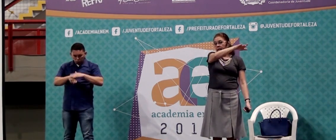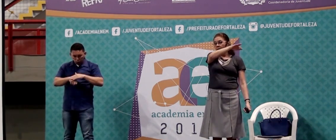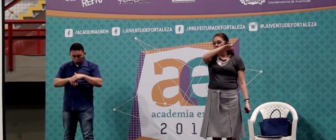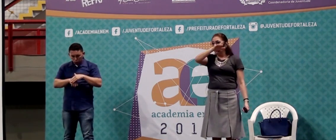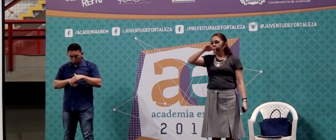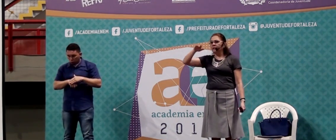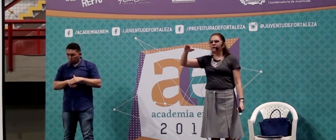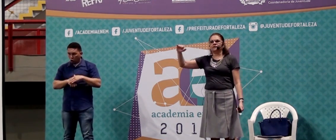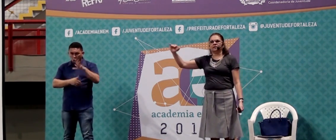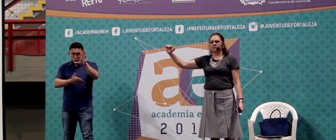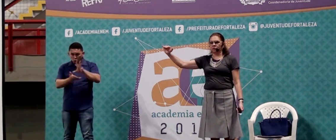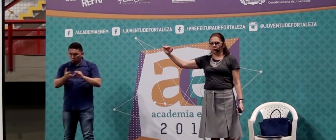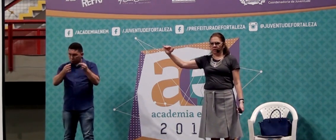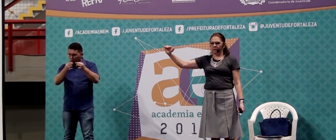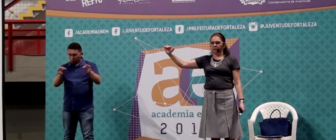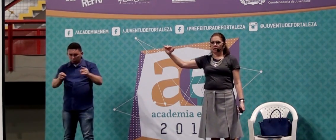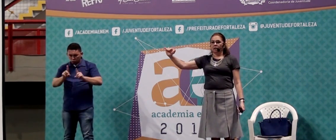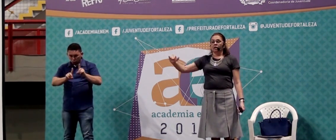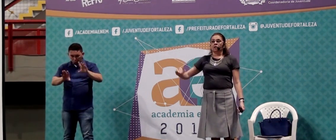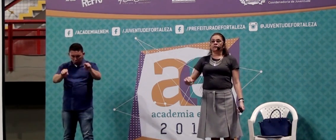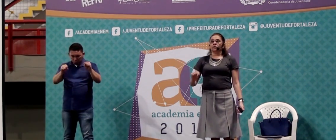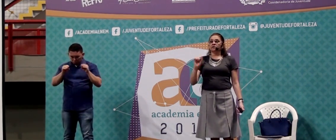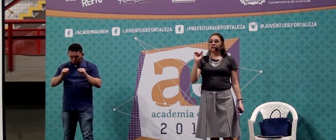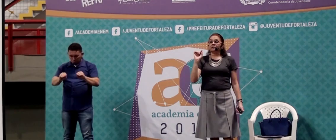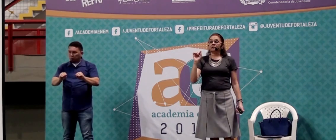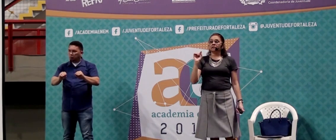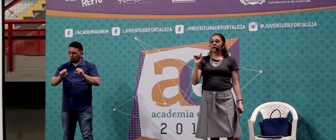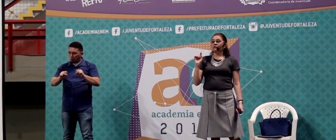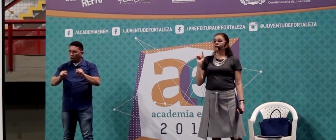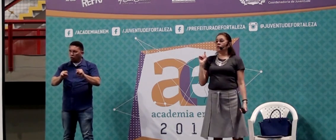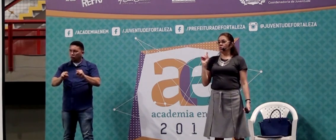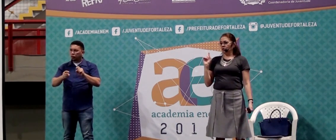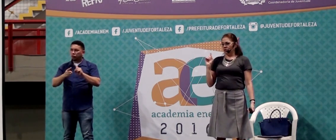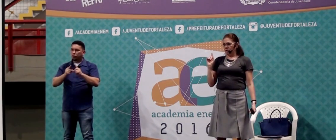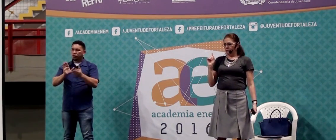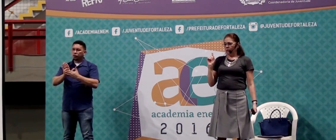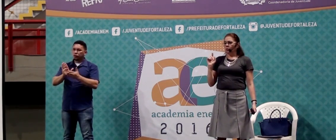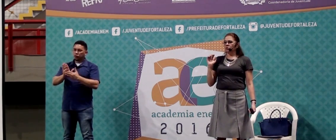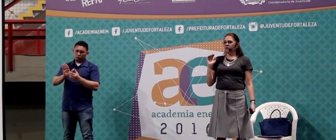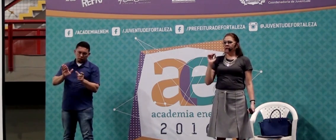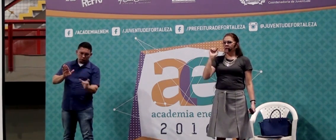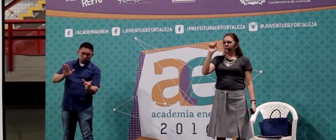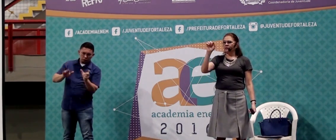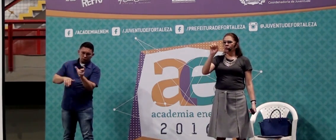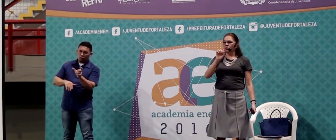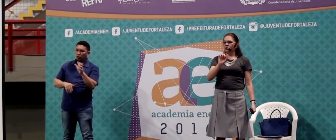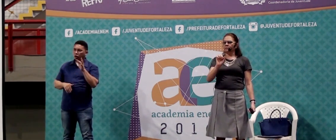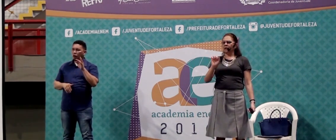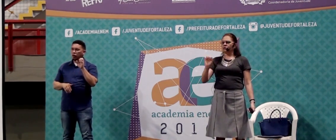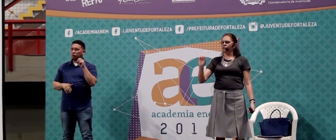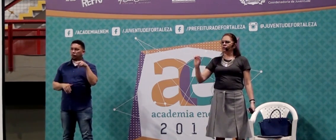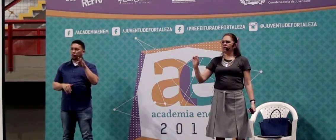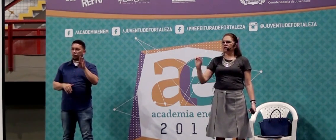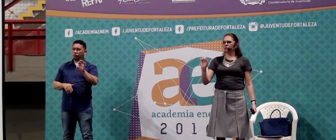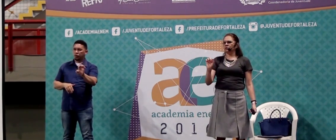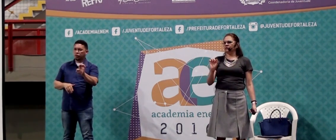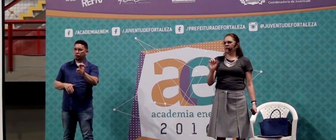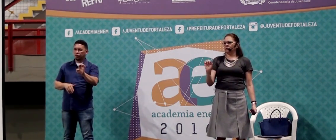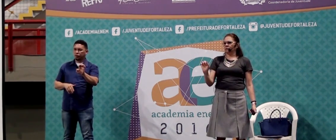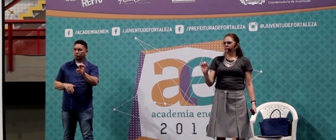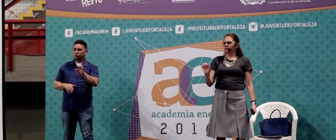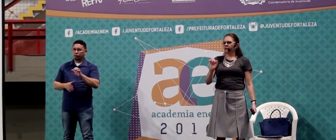dado, você não copia a frase toda. E você cita a fonte. Onde é que está a fonte? Embaixo do